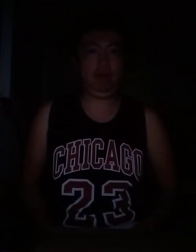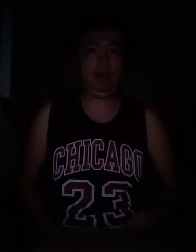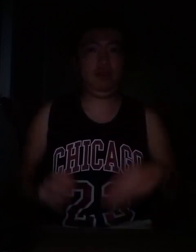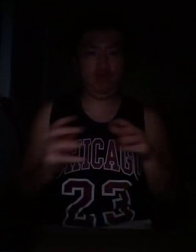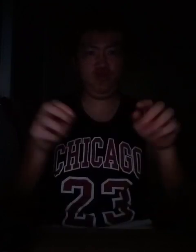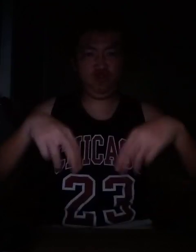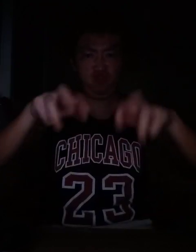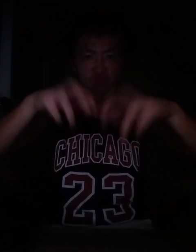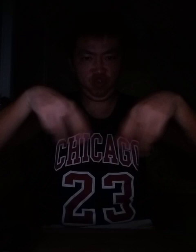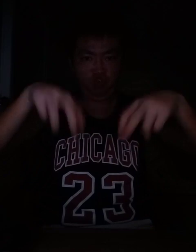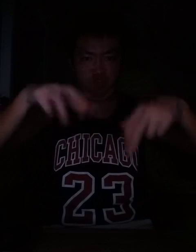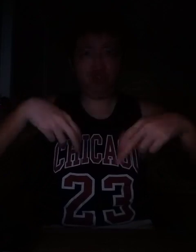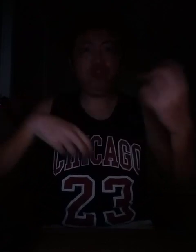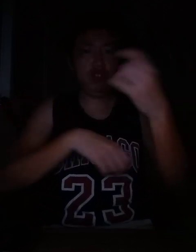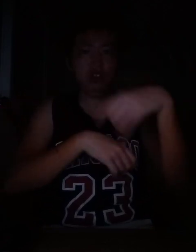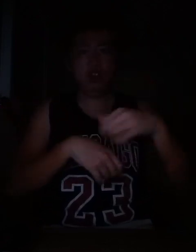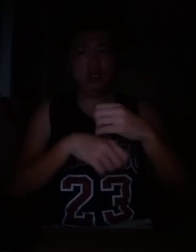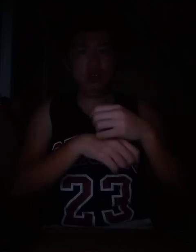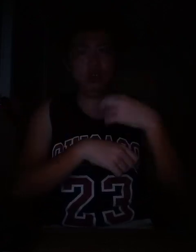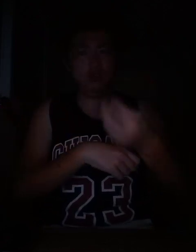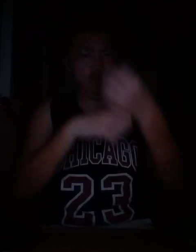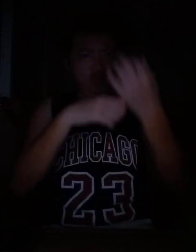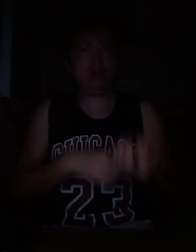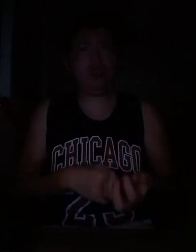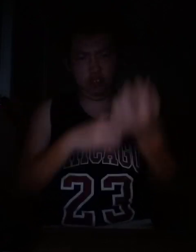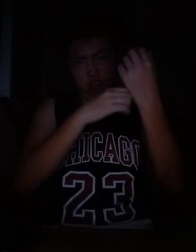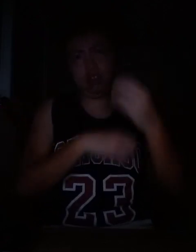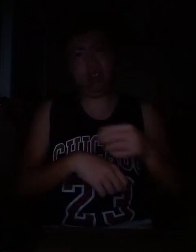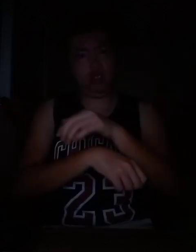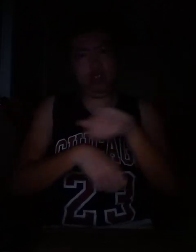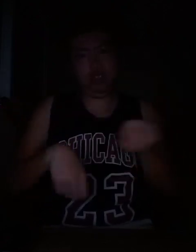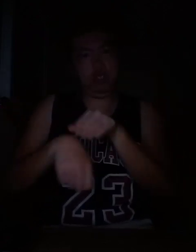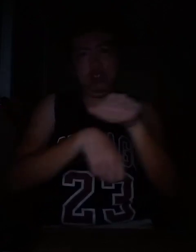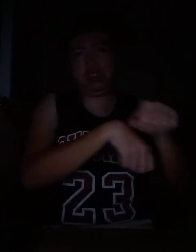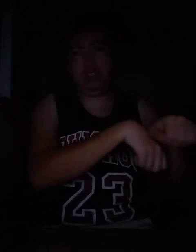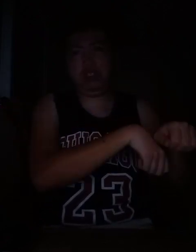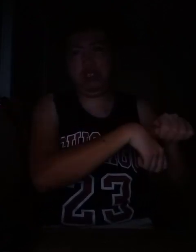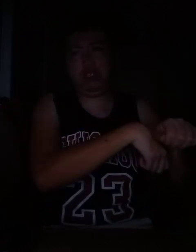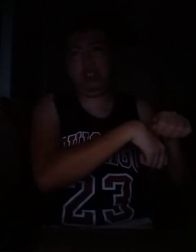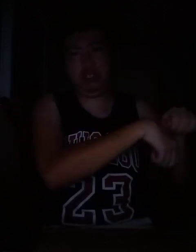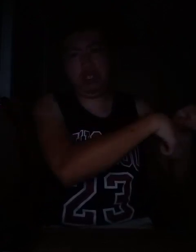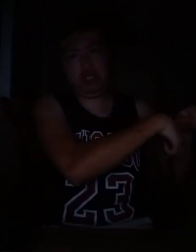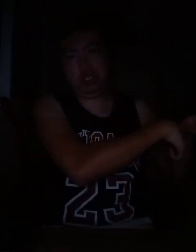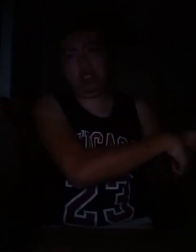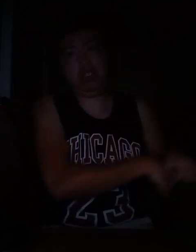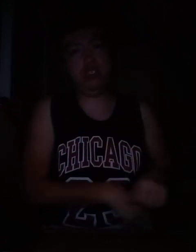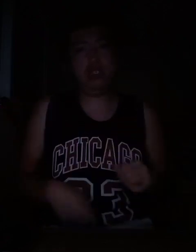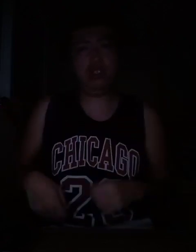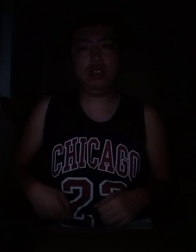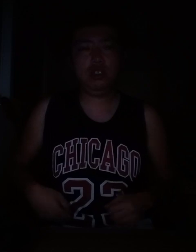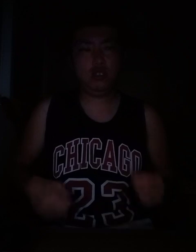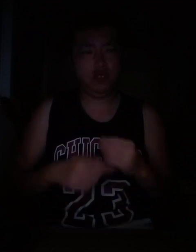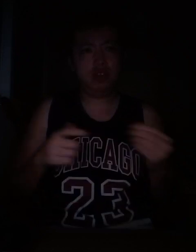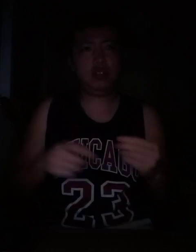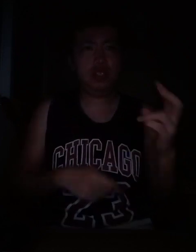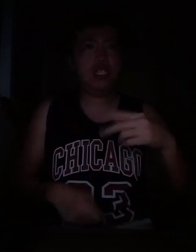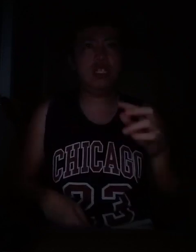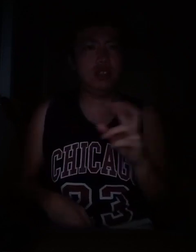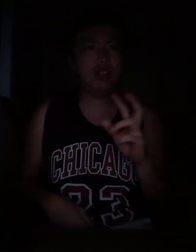불삭기가 연신 강변의 토사를 퍼내고 덤프트럭들이 줄지어 실어 나릅니다. 지난해 9월 태풍 흰남노가 강타했을